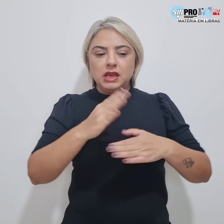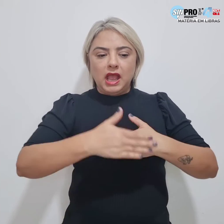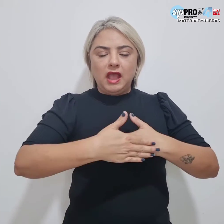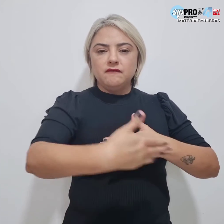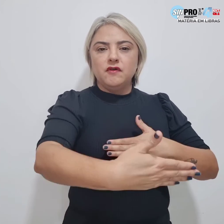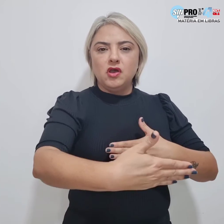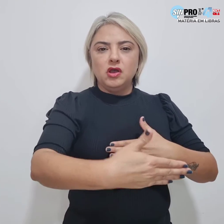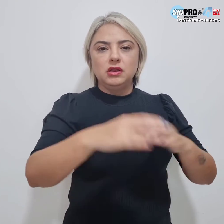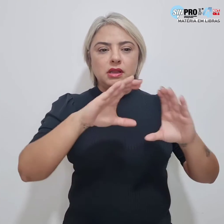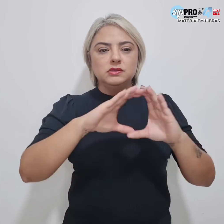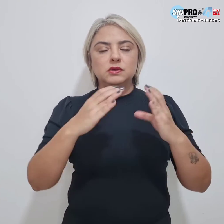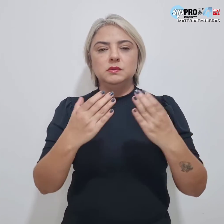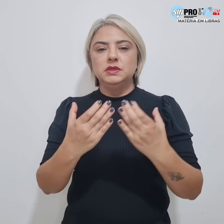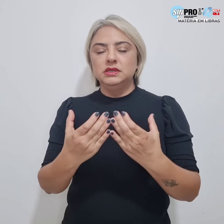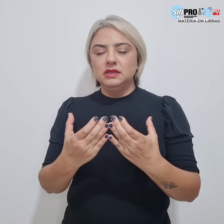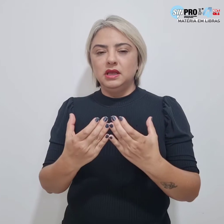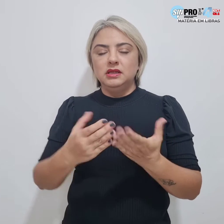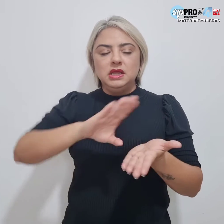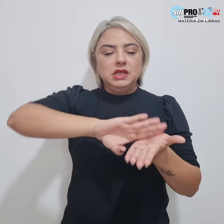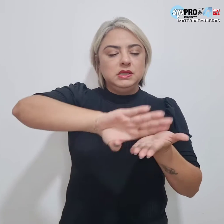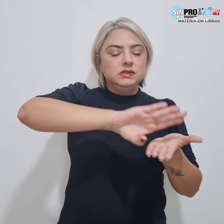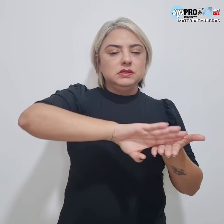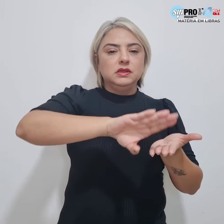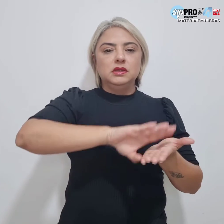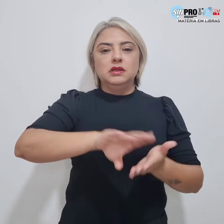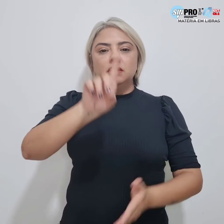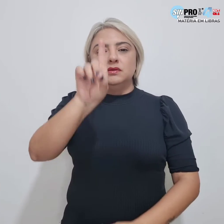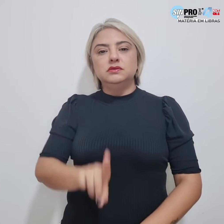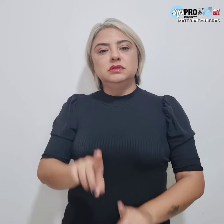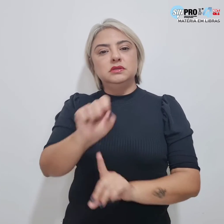das comunidades e excluídos do direito à sociedade.